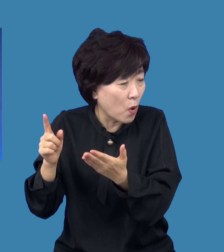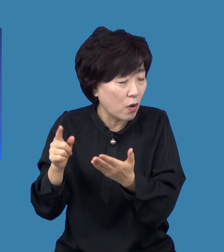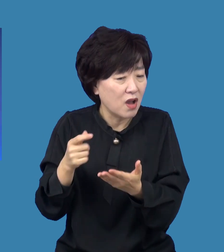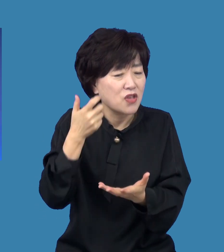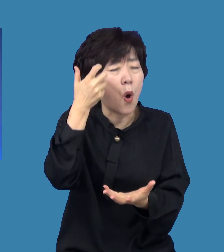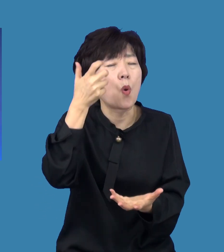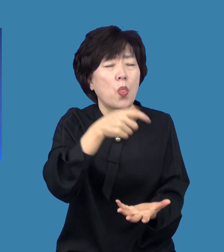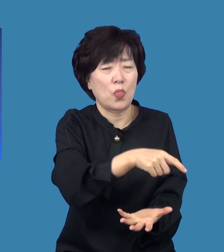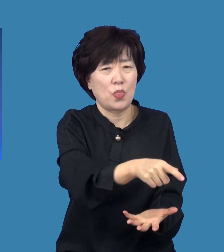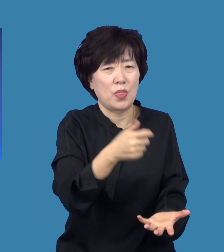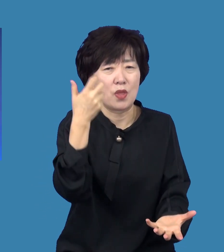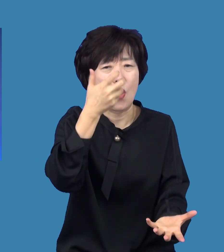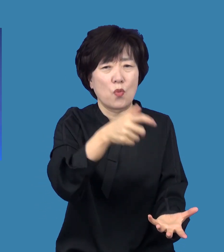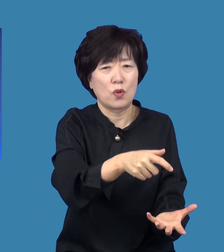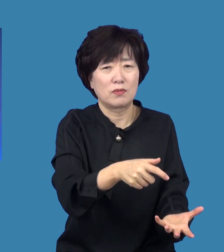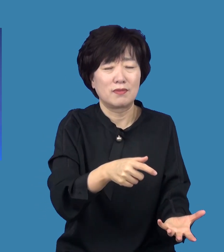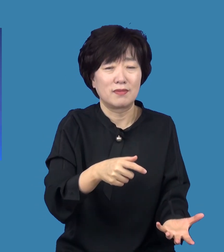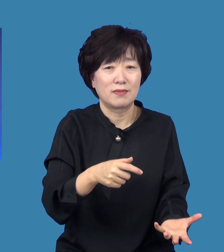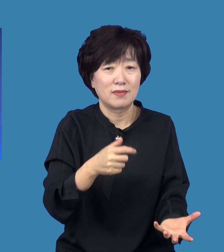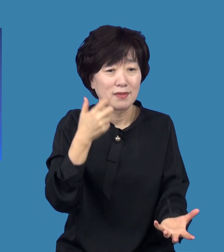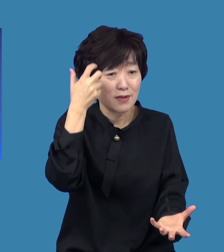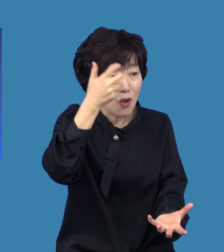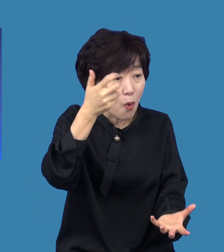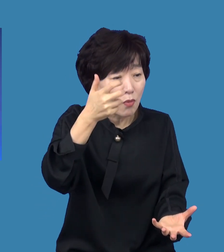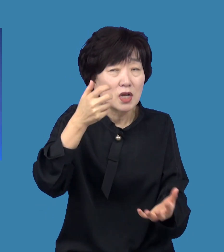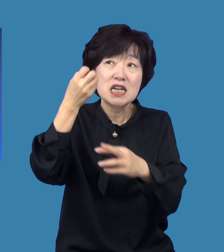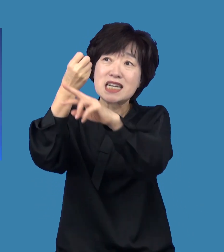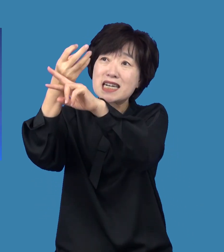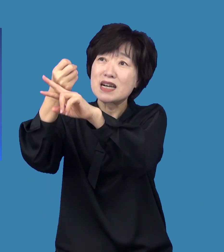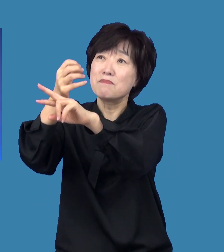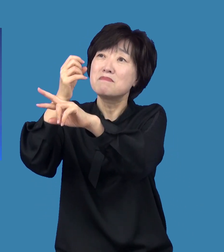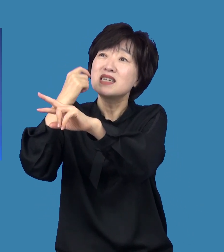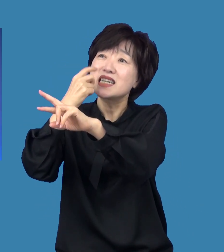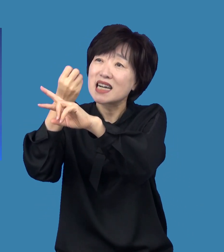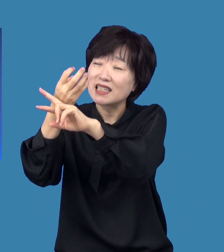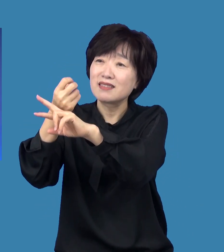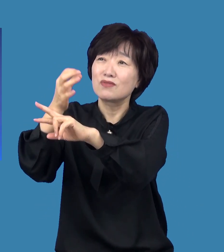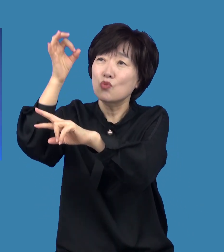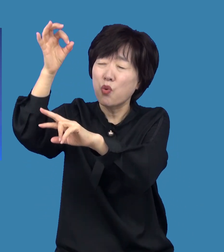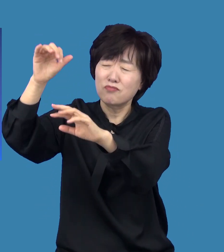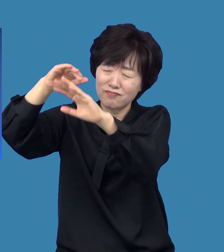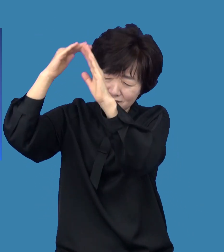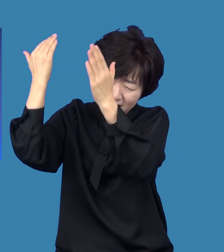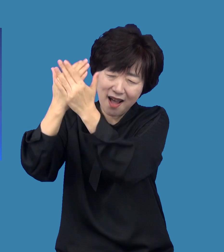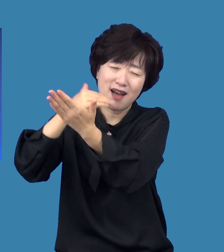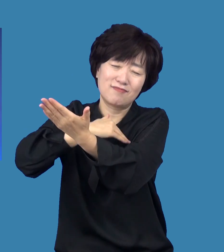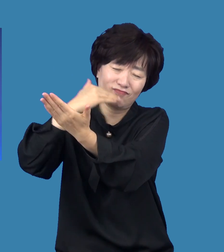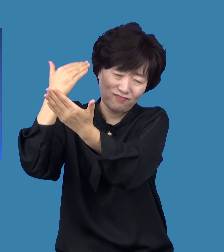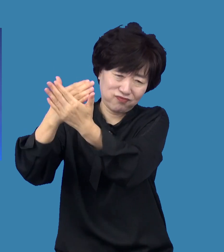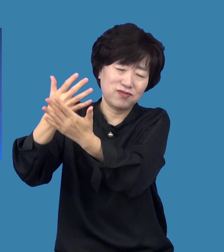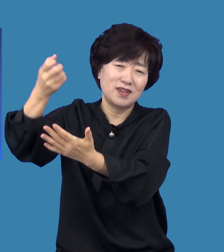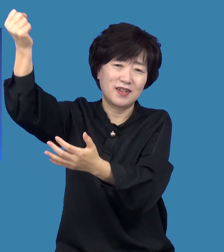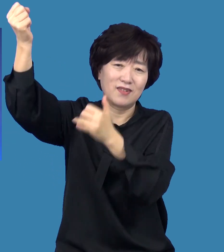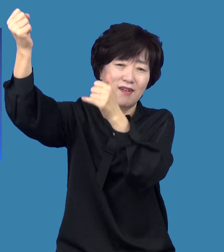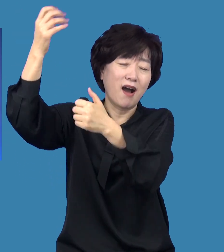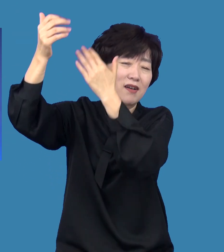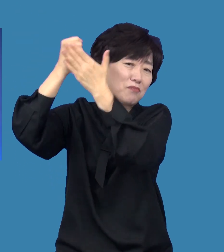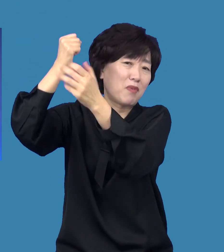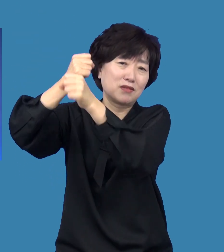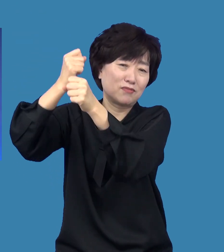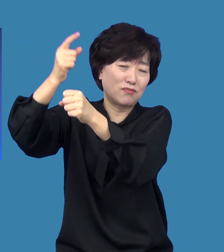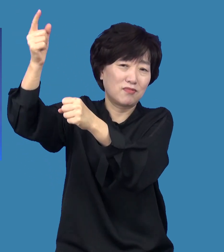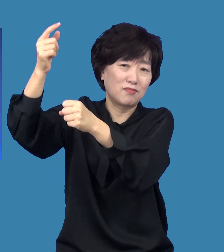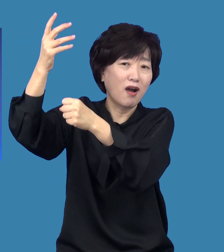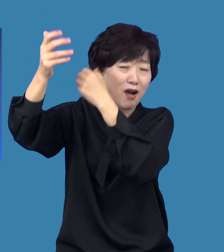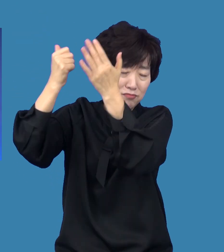부족한 게 없어요. 뭐 하나님이 은이 부족하시겠어요? 금이 부족하시겠어요? 돈이 부족하시겠어요? 그거 하나님이 다 만드신 건데 아무것도